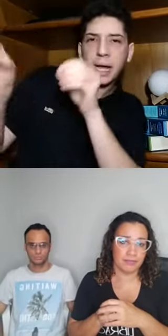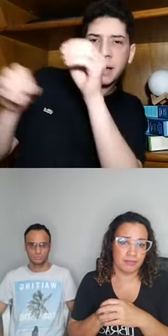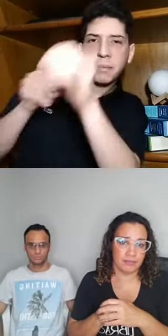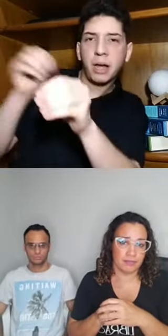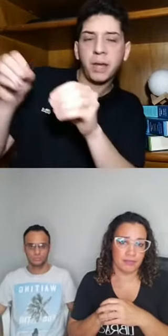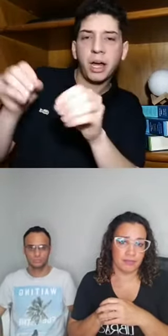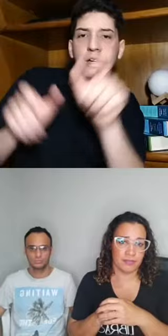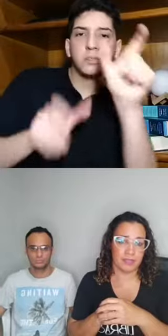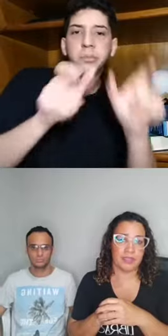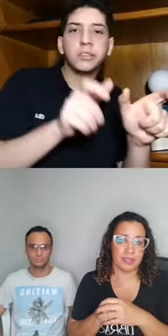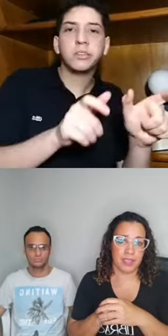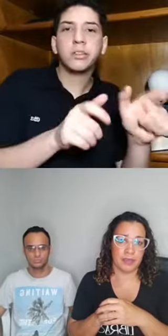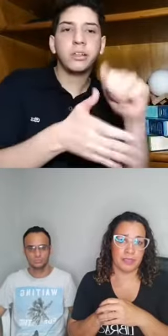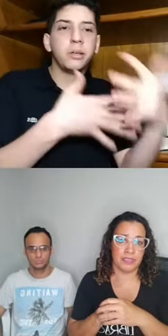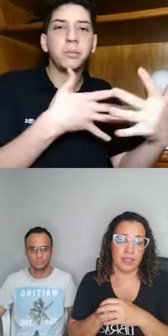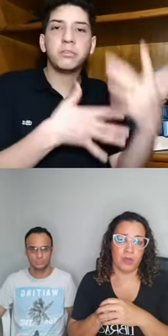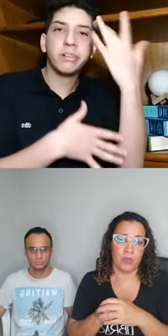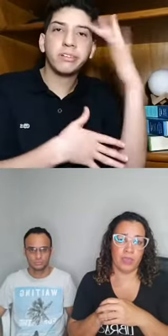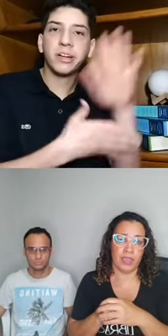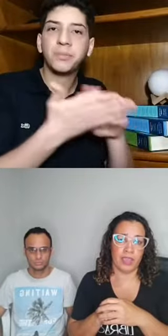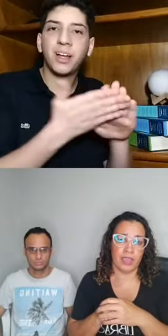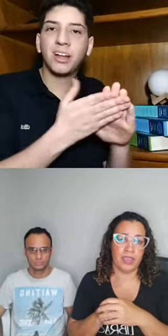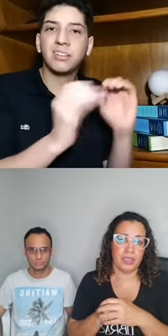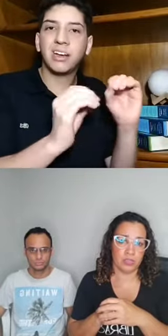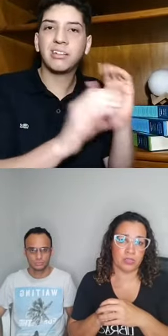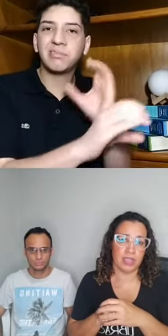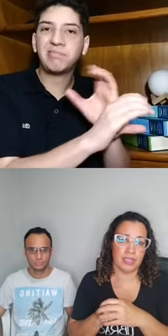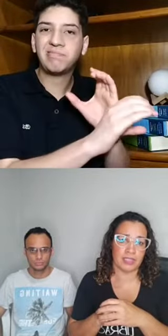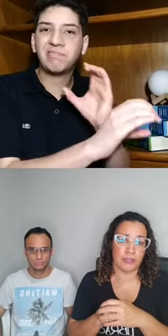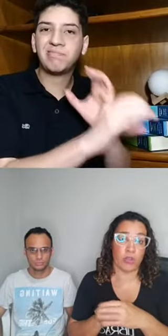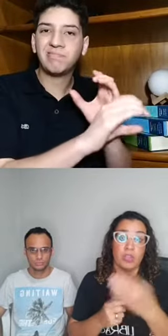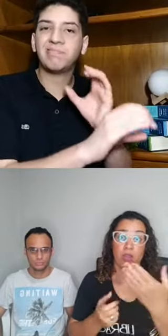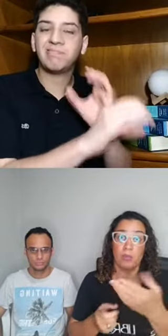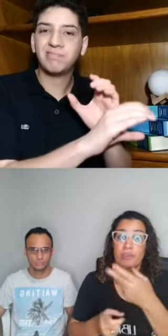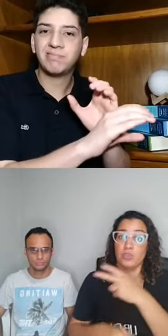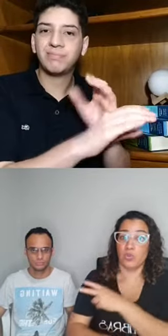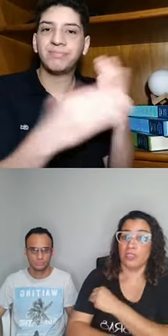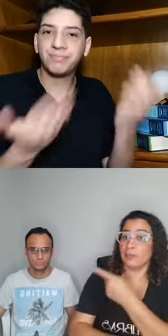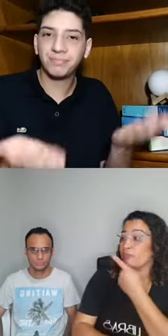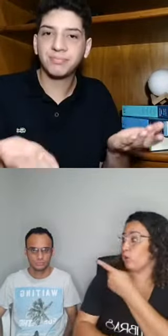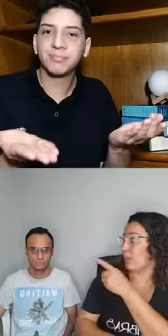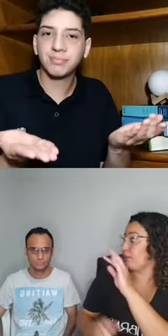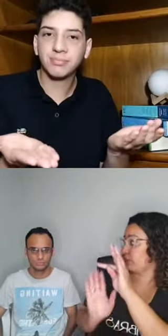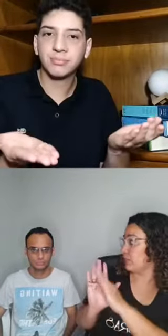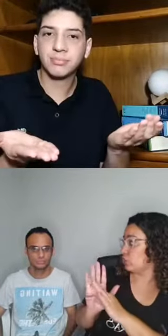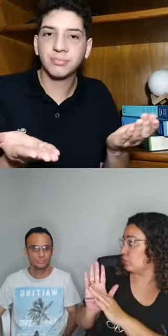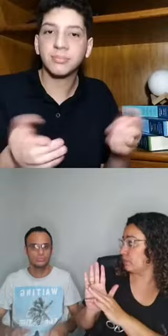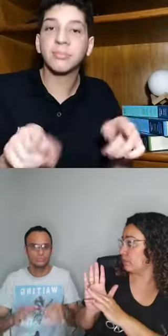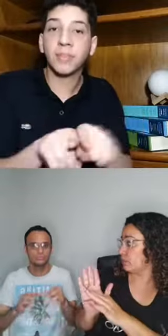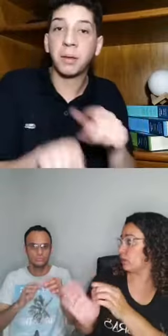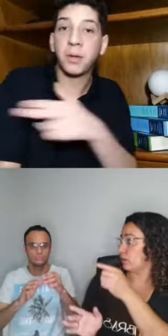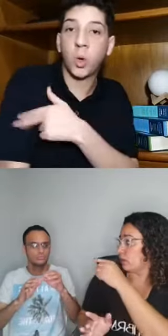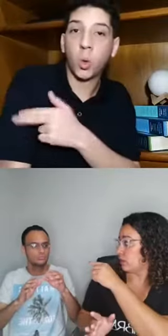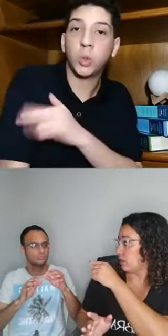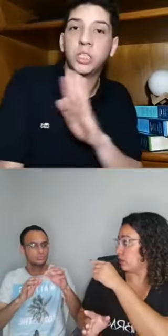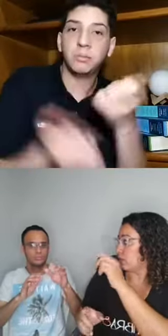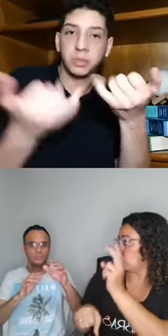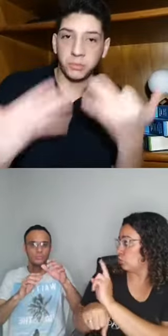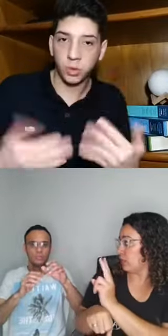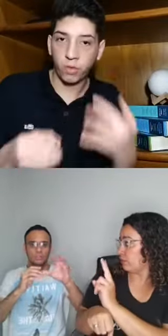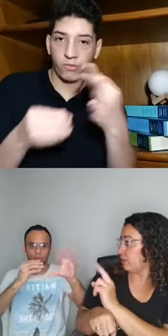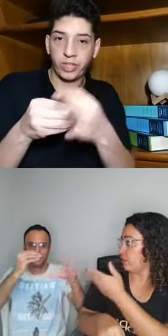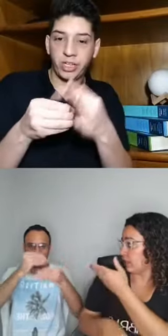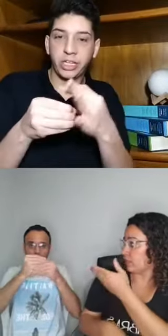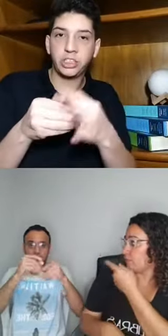Ninguém sabe. Então, é isso, né? Dessa falta. Uma vez o Ronan também falou lá na Fiat,